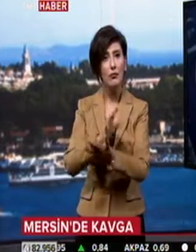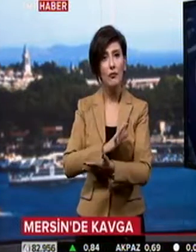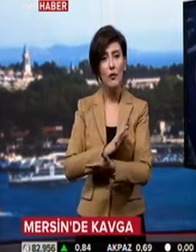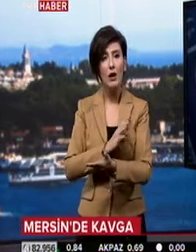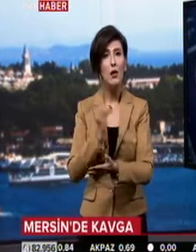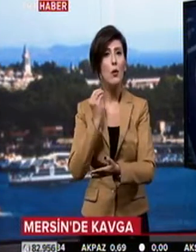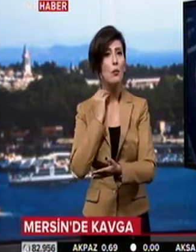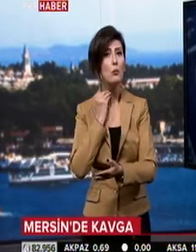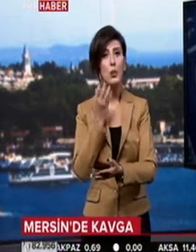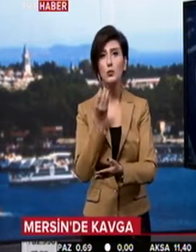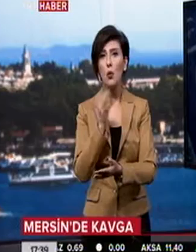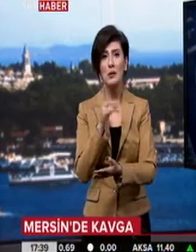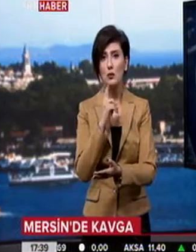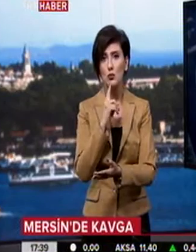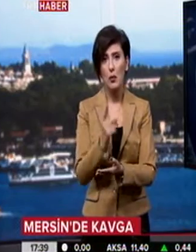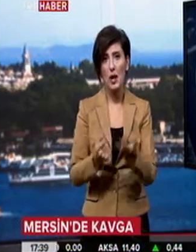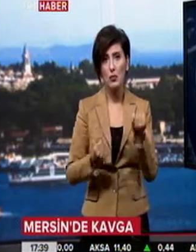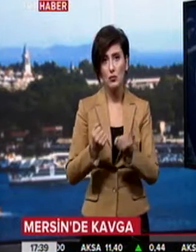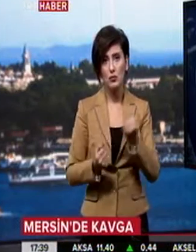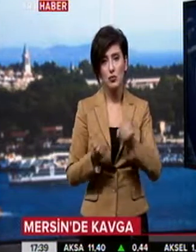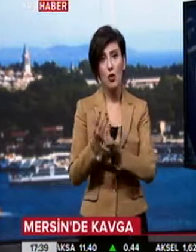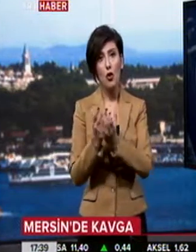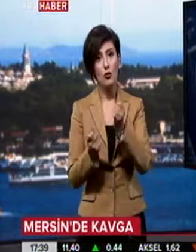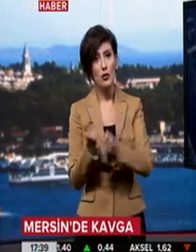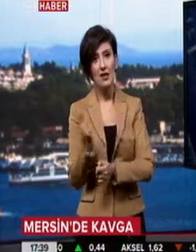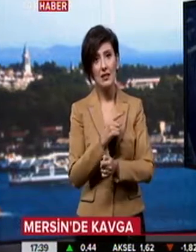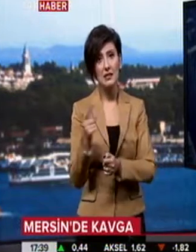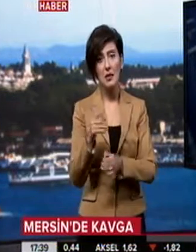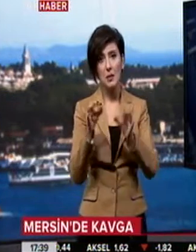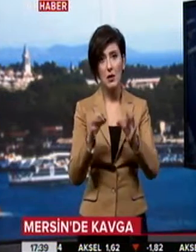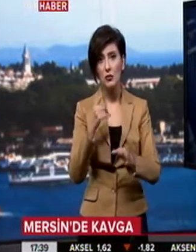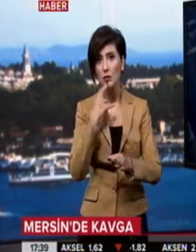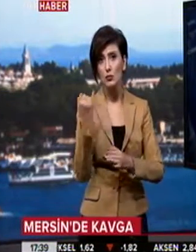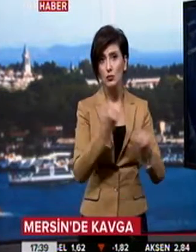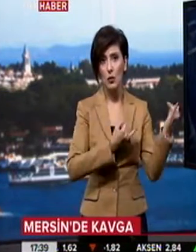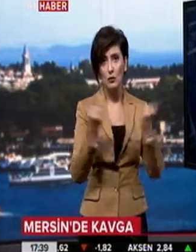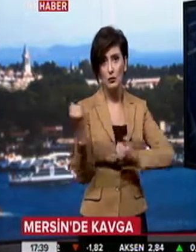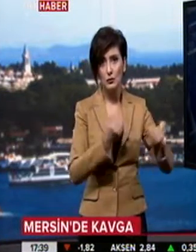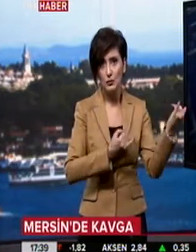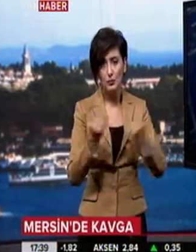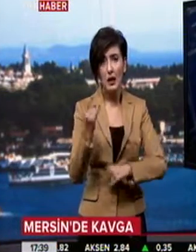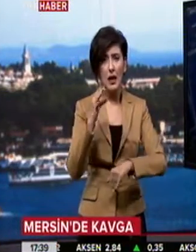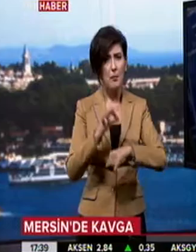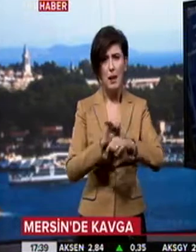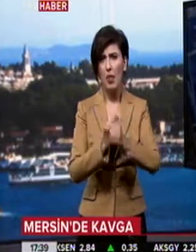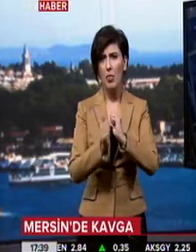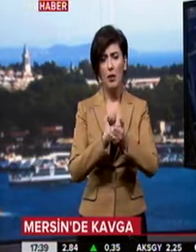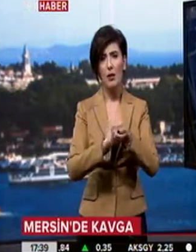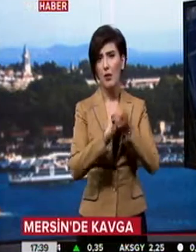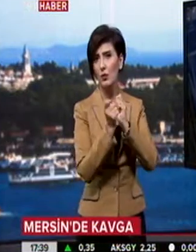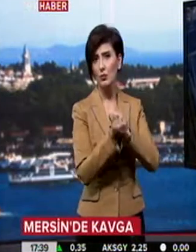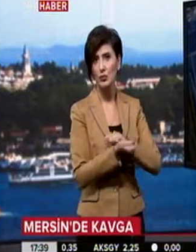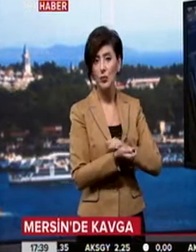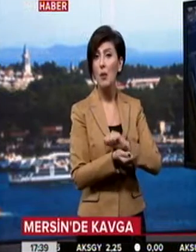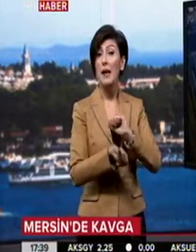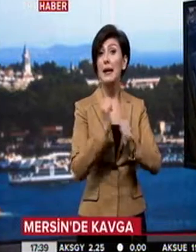yansıyan olayda borcunun bulunmadığını söyleyen sürücüyle görevli arasında başlayan sözlü tartışma bir